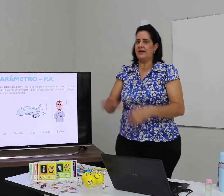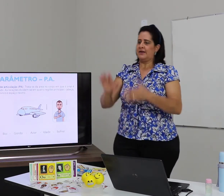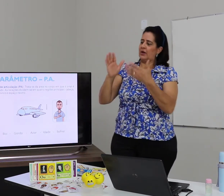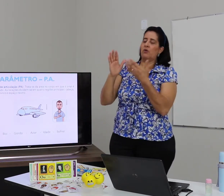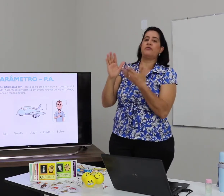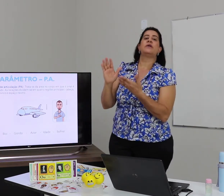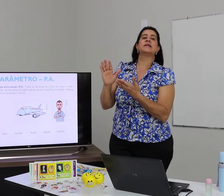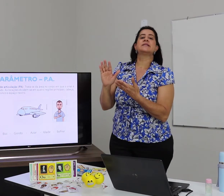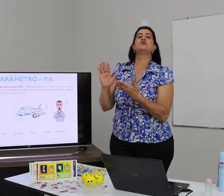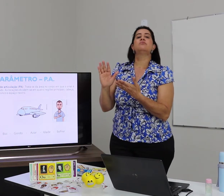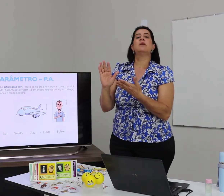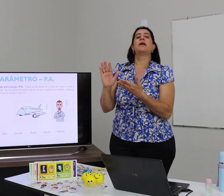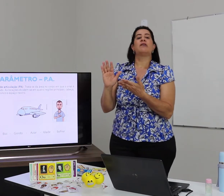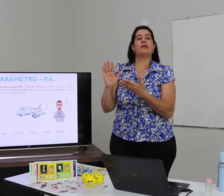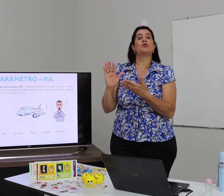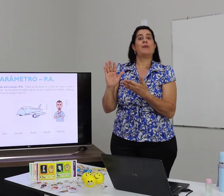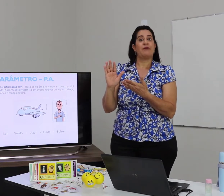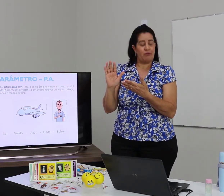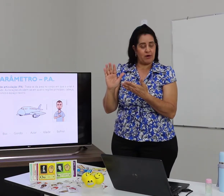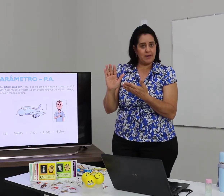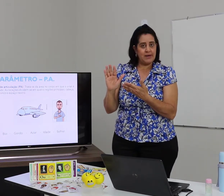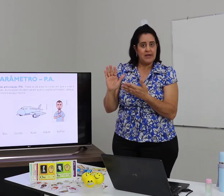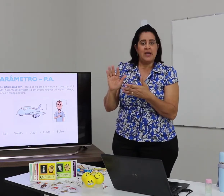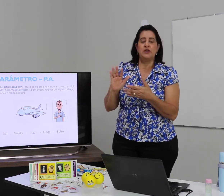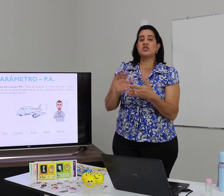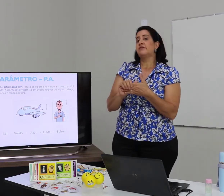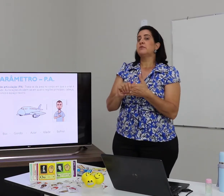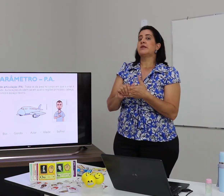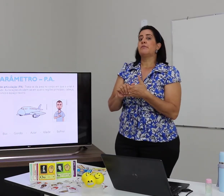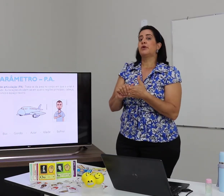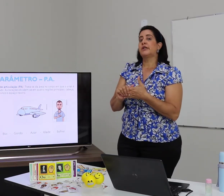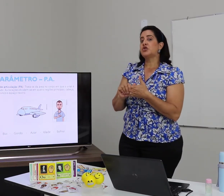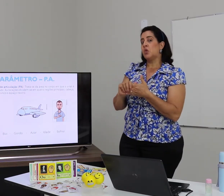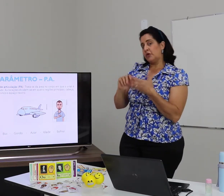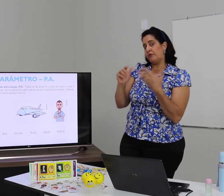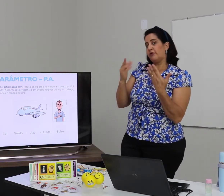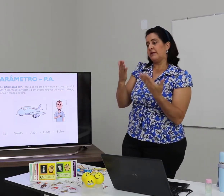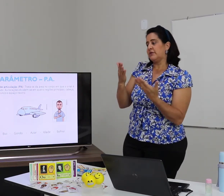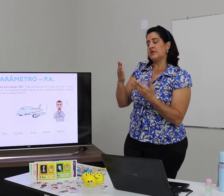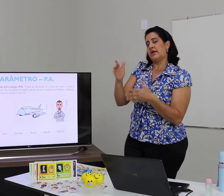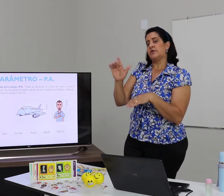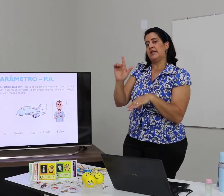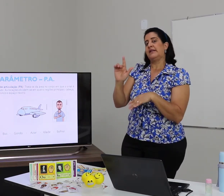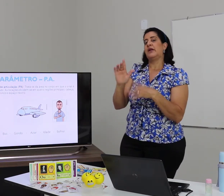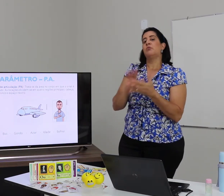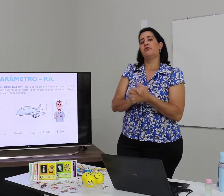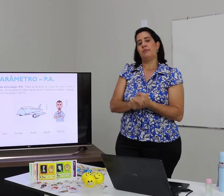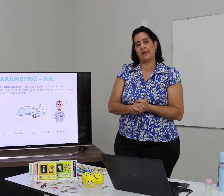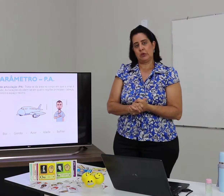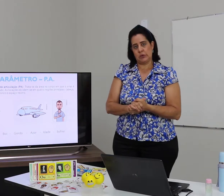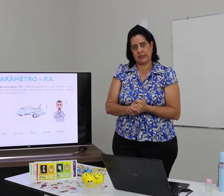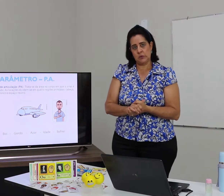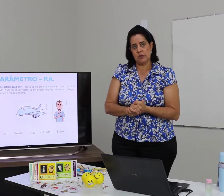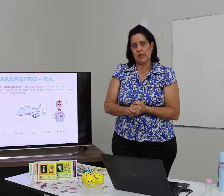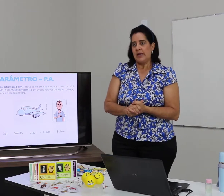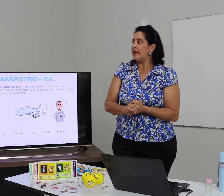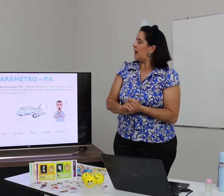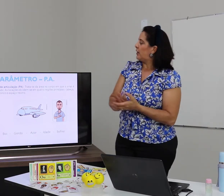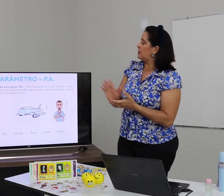que configuração de mão ela vai tomar forma. Nós já vimos que é importante quando eu for fazer o sinal, se ele tem um movimento ou não. E agora nós